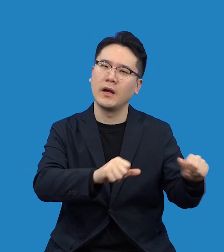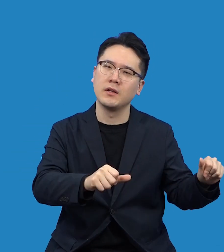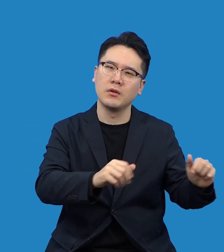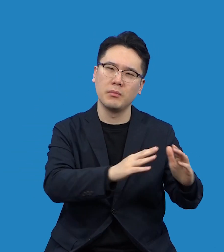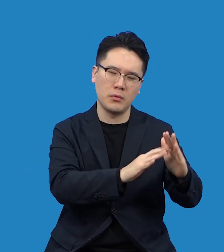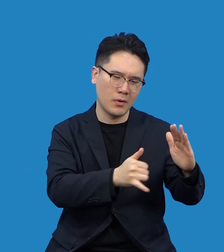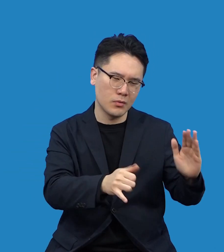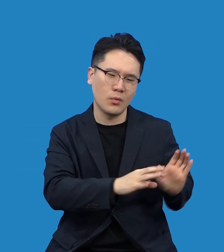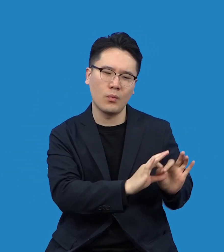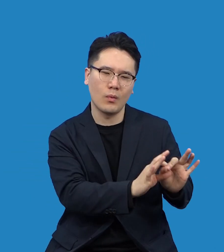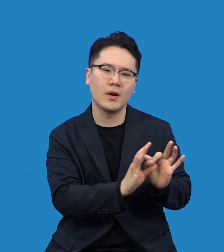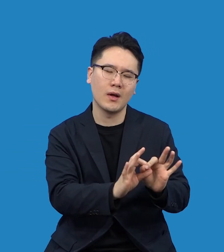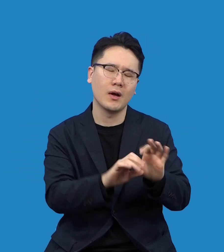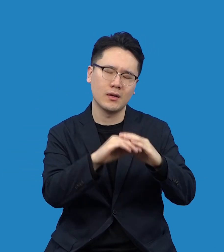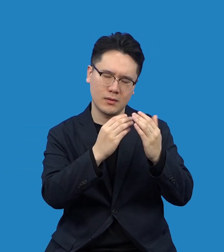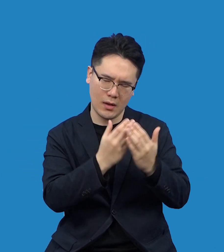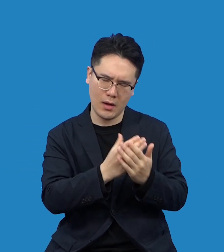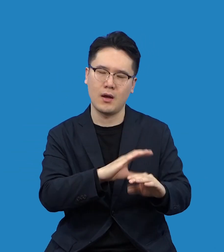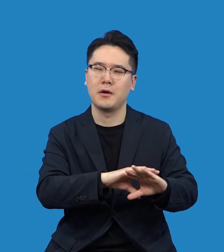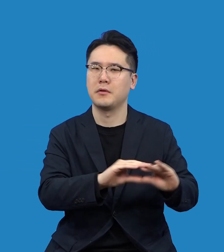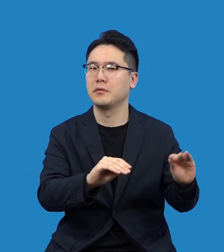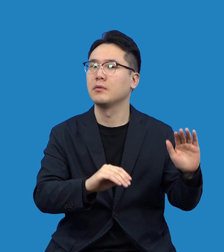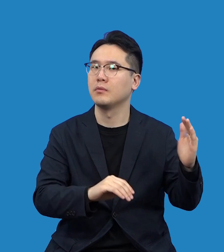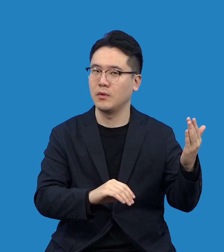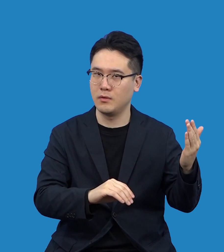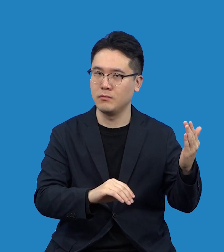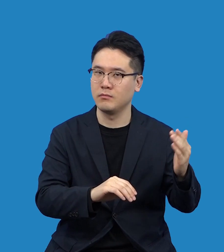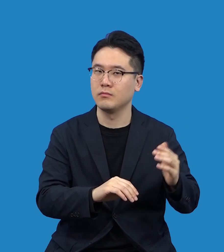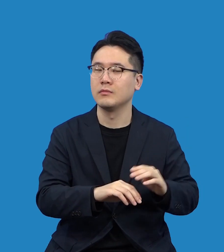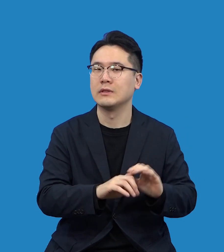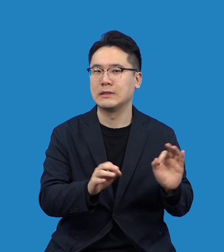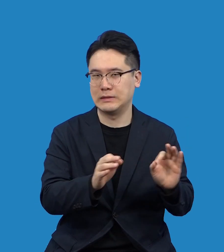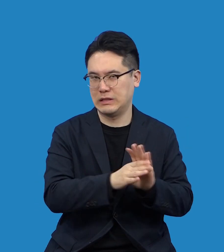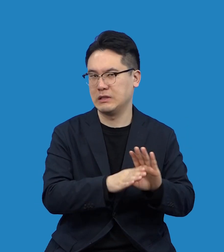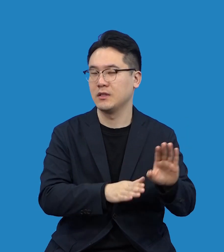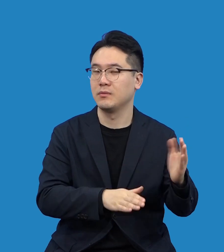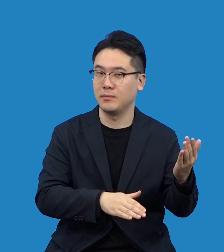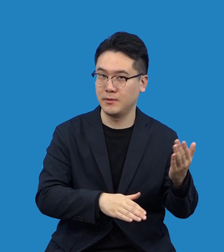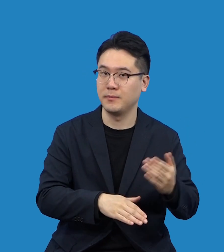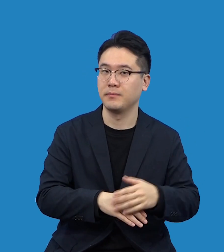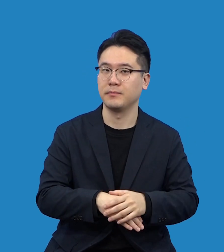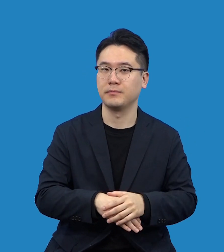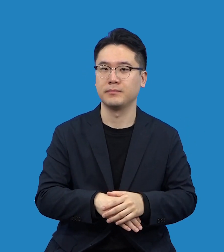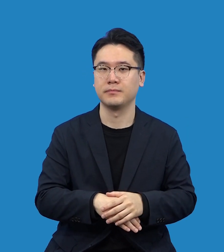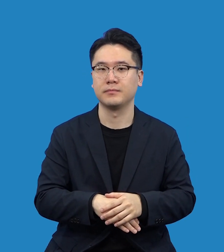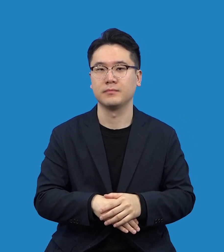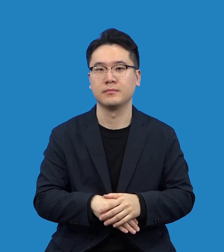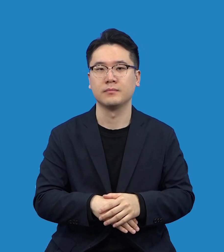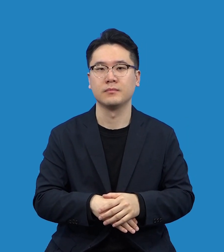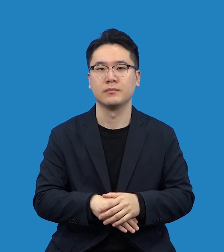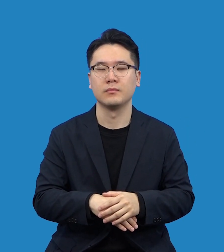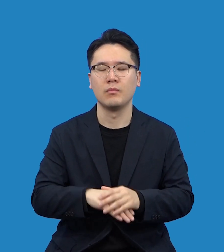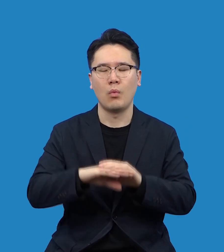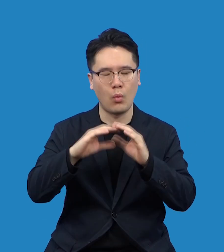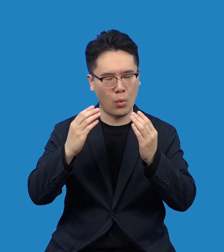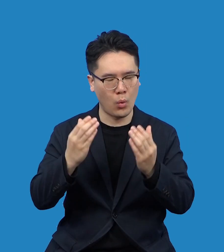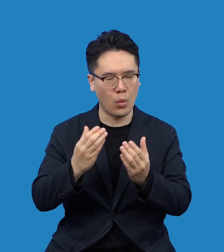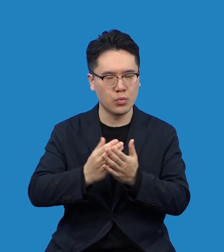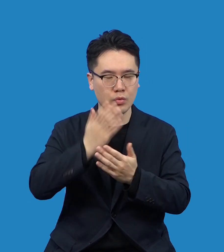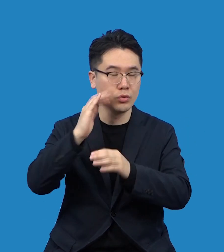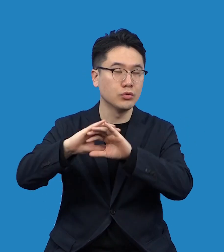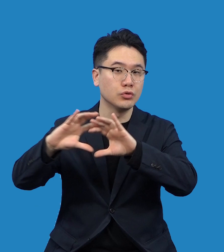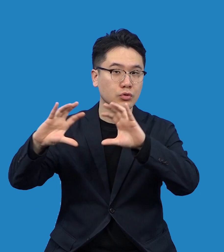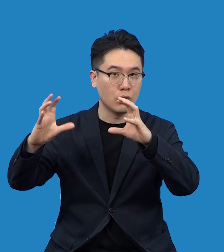신분의 높고 낮음도 다 없어집니다. 모두 다 천국에서는 큰 자다.